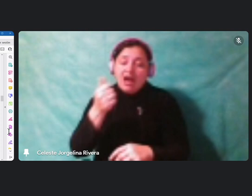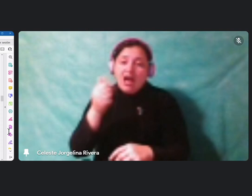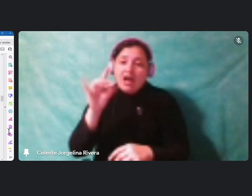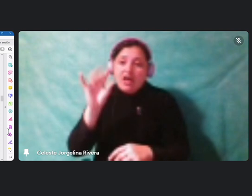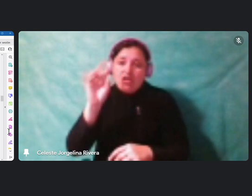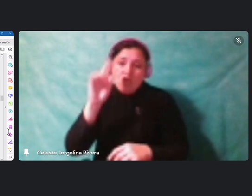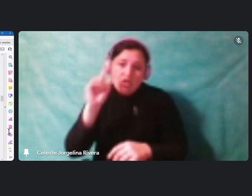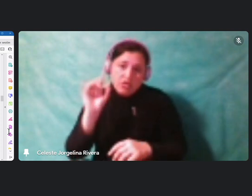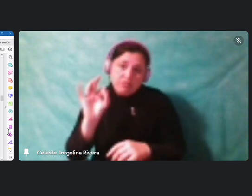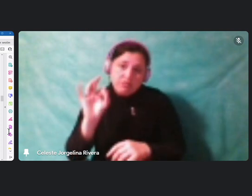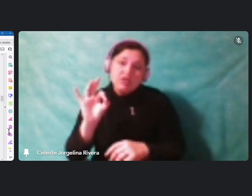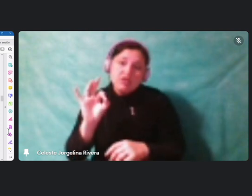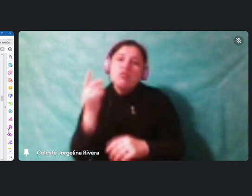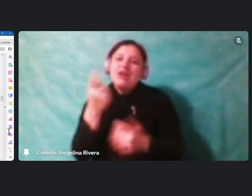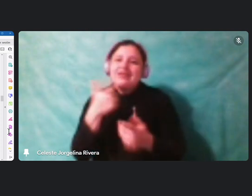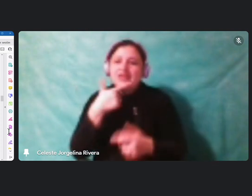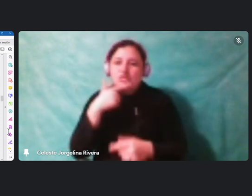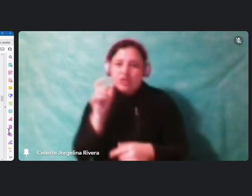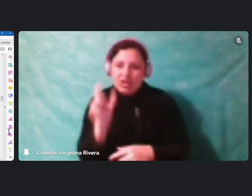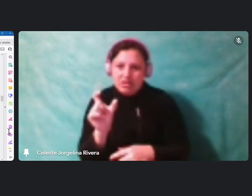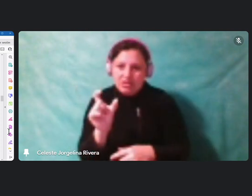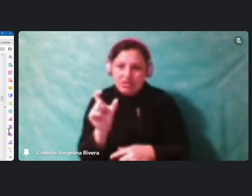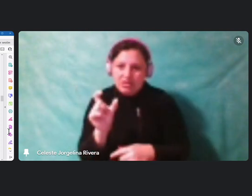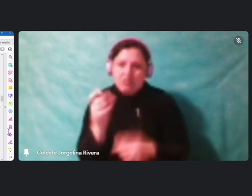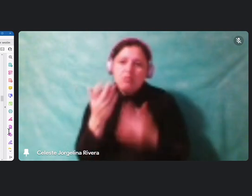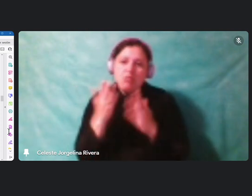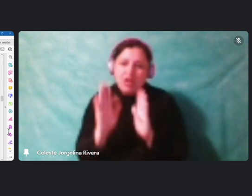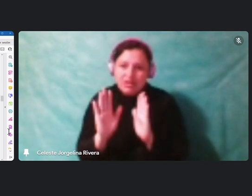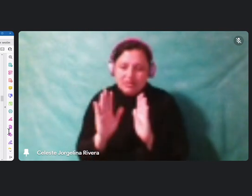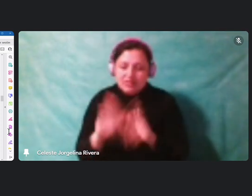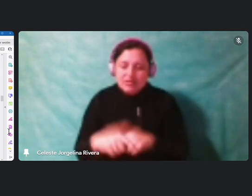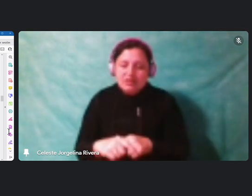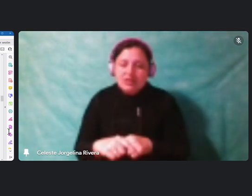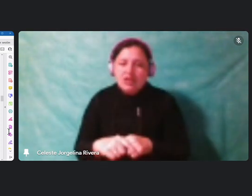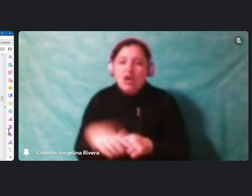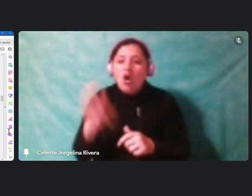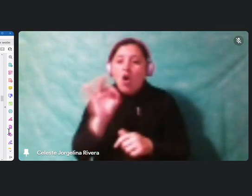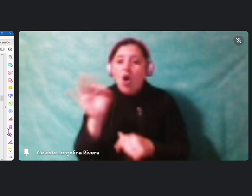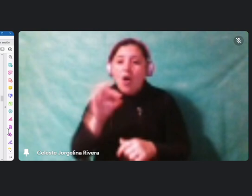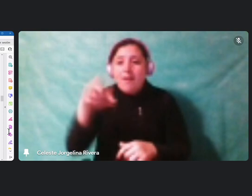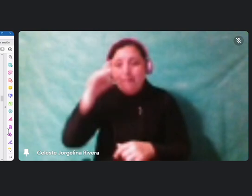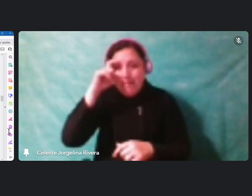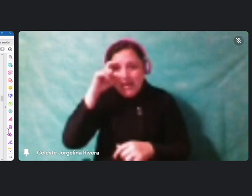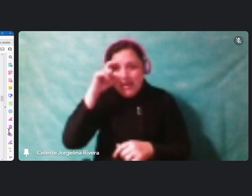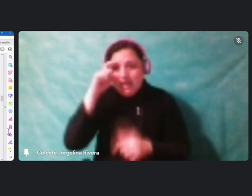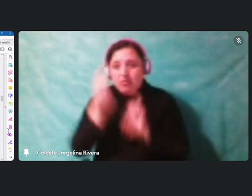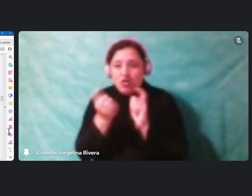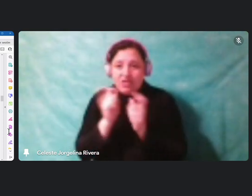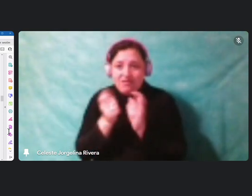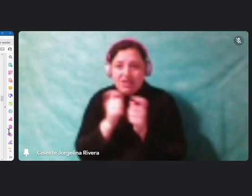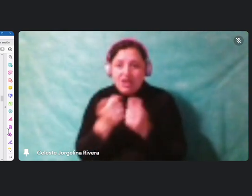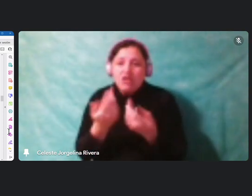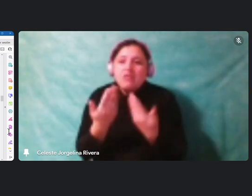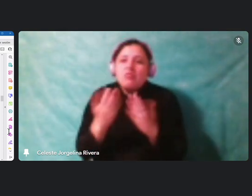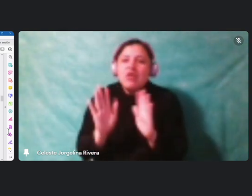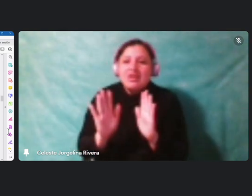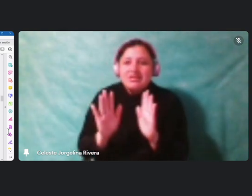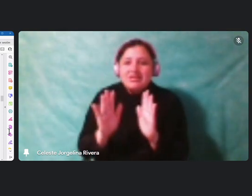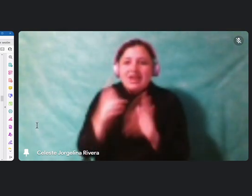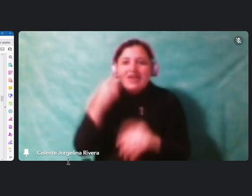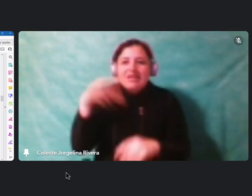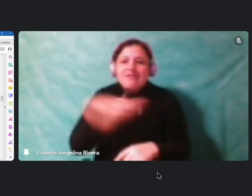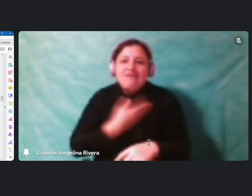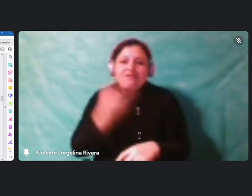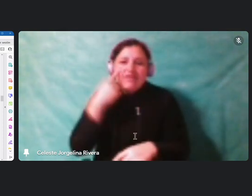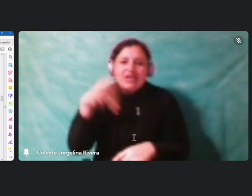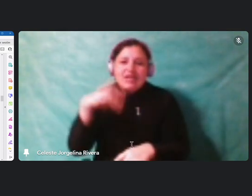que, o después de una preposición, que puede ser sustantivo o infinitivo, ¿sí? En este